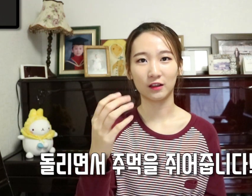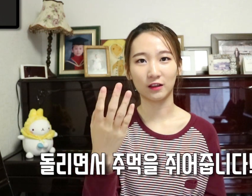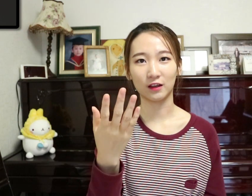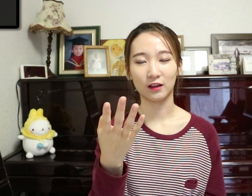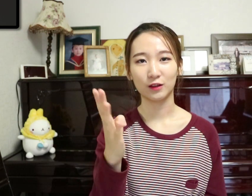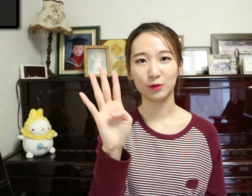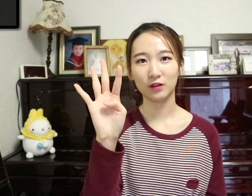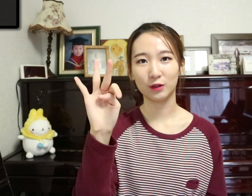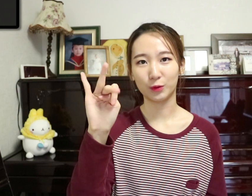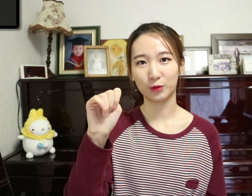이렇게. 손가락을